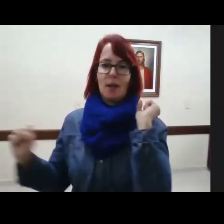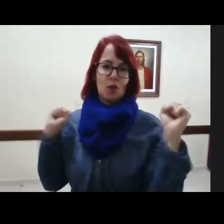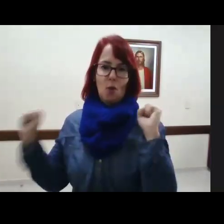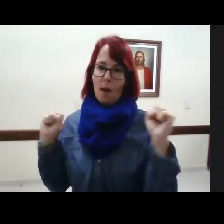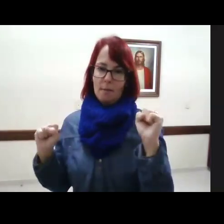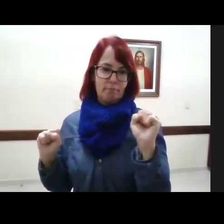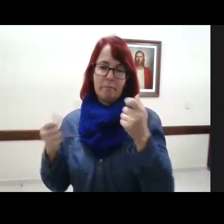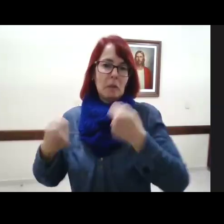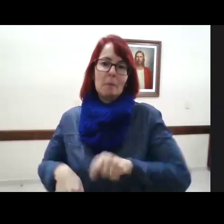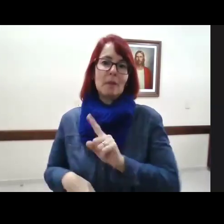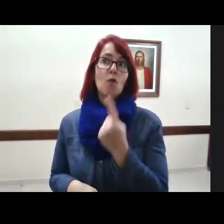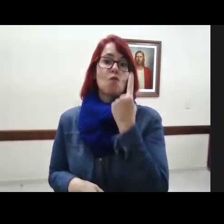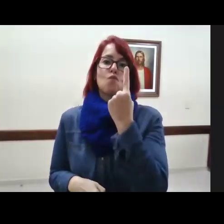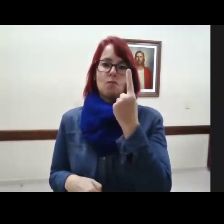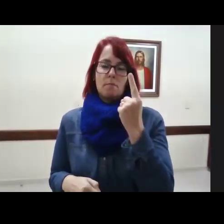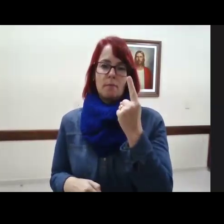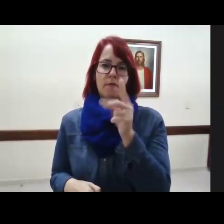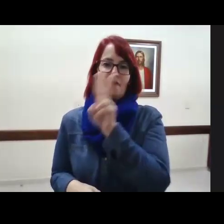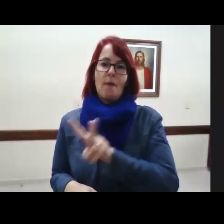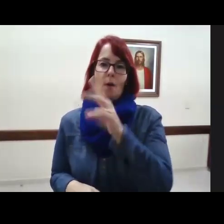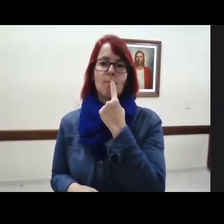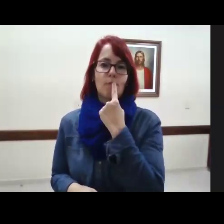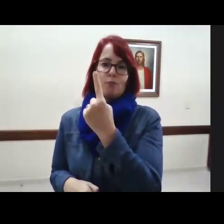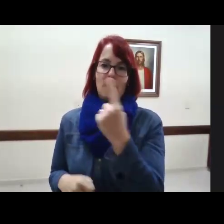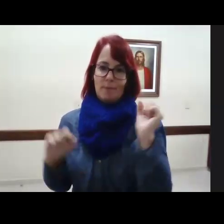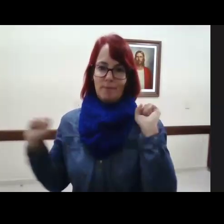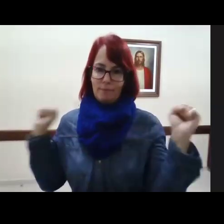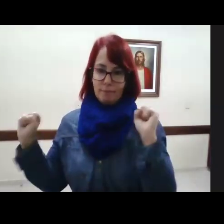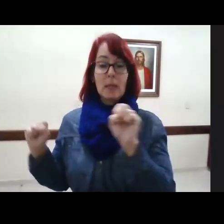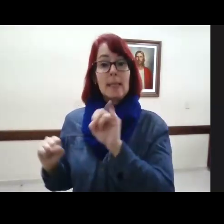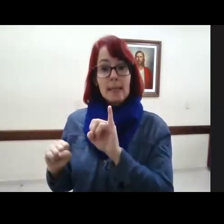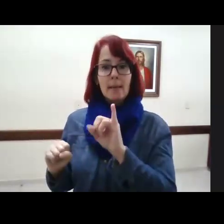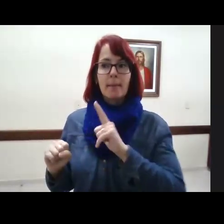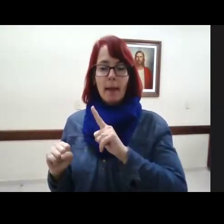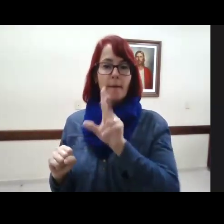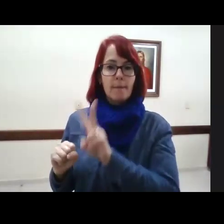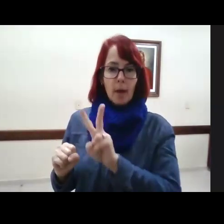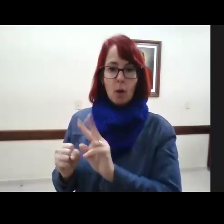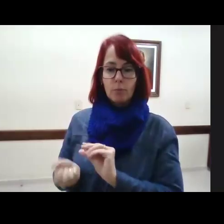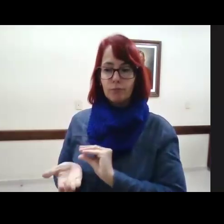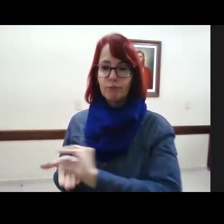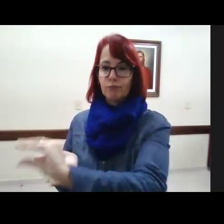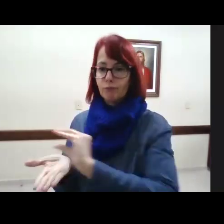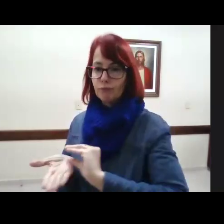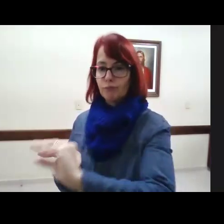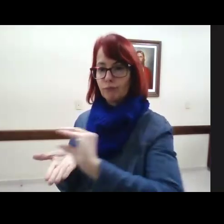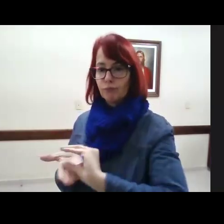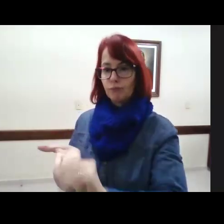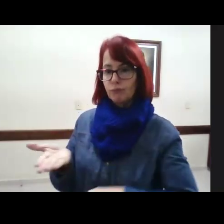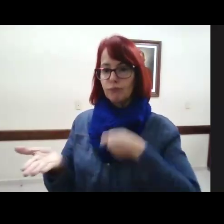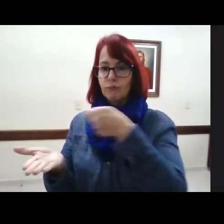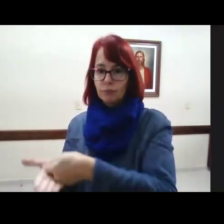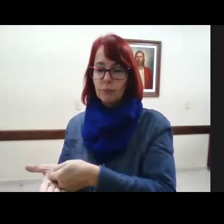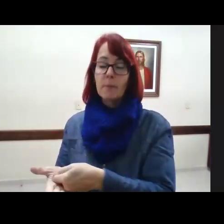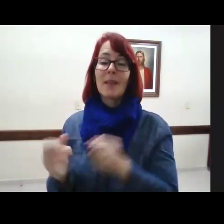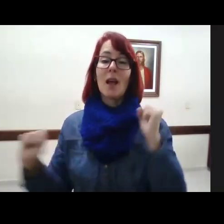valor cravado ali, que se tiver alguma diferença para completar a toalha, essa diferença vai ser feita. A toalha custa R$